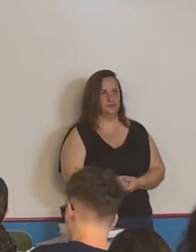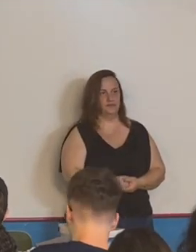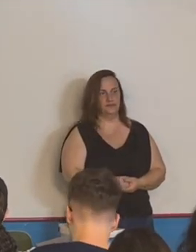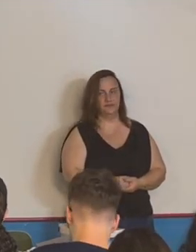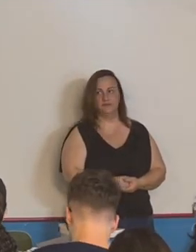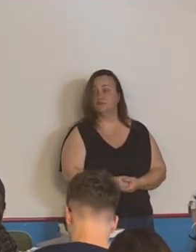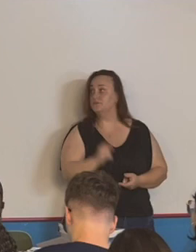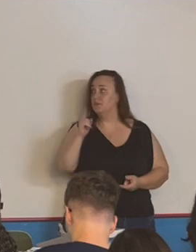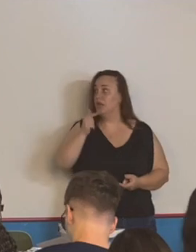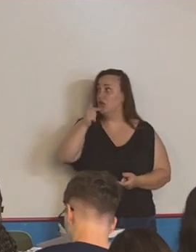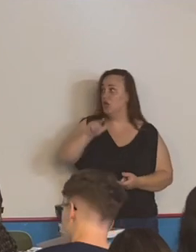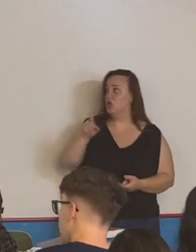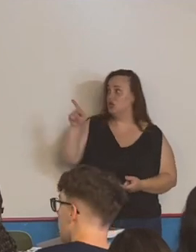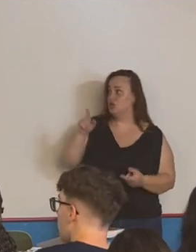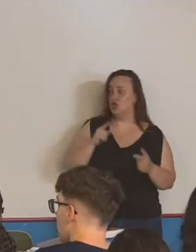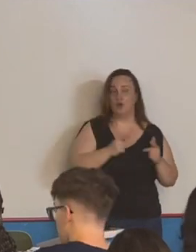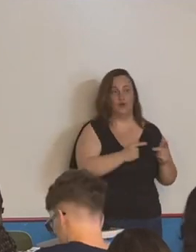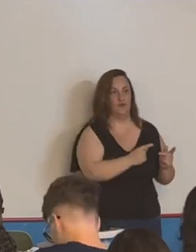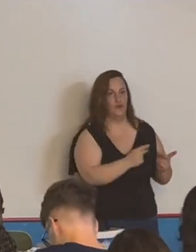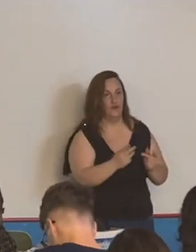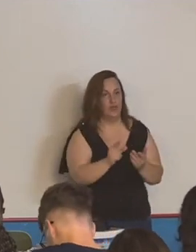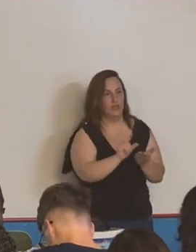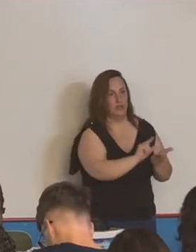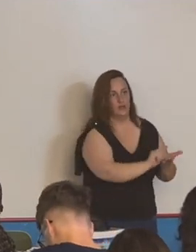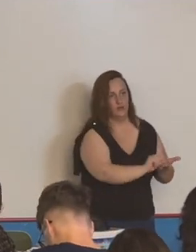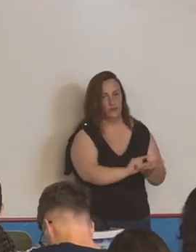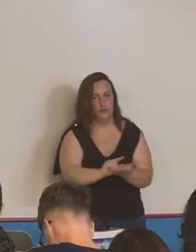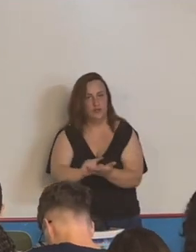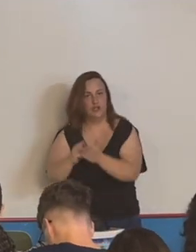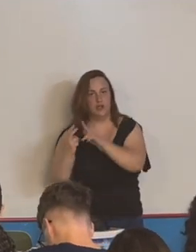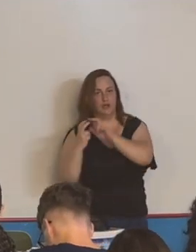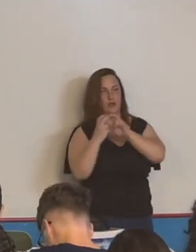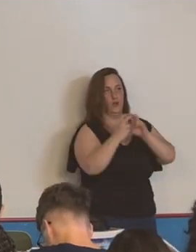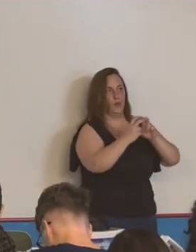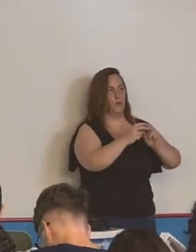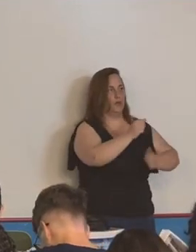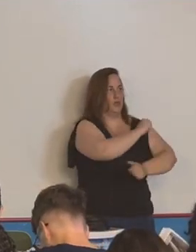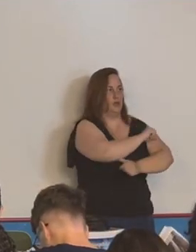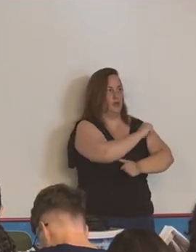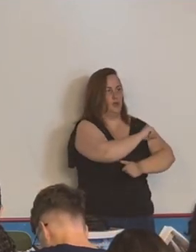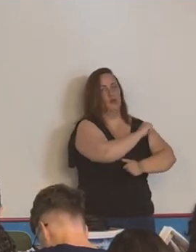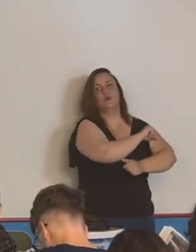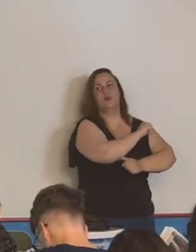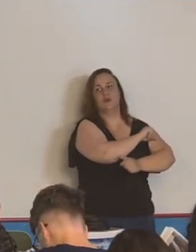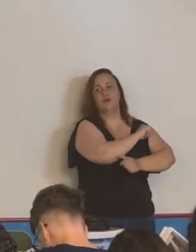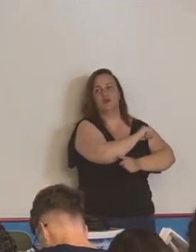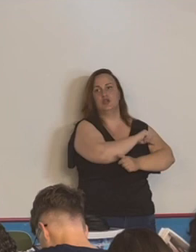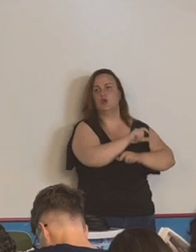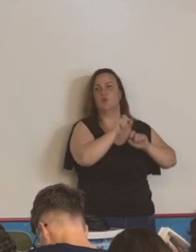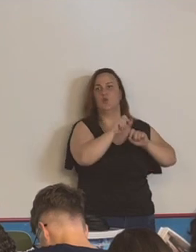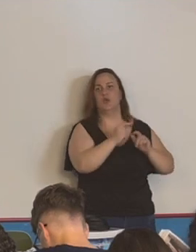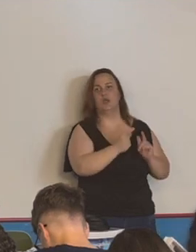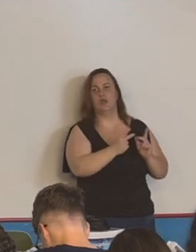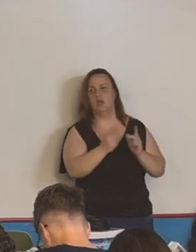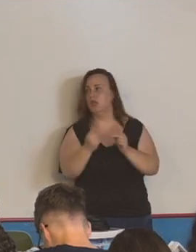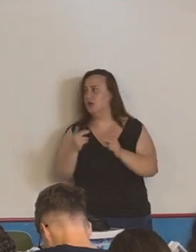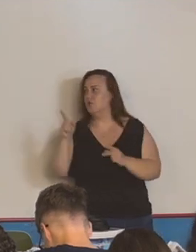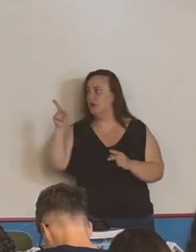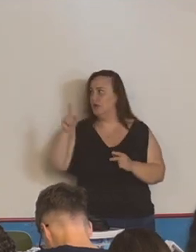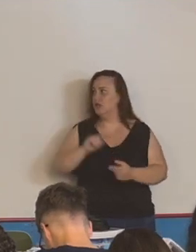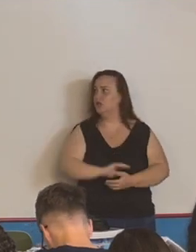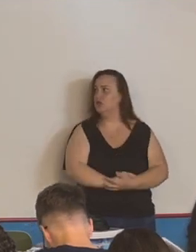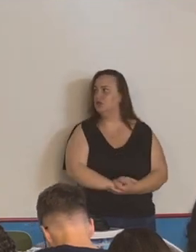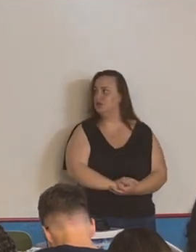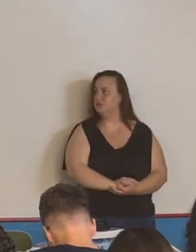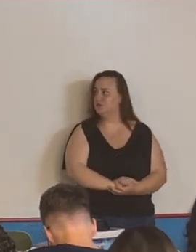E aí, mais uma vez, né, vendedor de miniaturas, Estação Carioca. Então, né, os objetos que ele vende, né, que eu já produzi, estão ali na